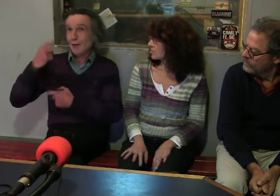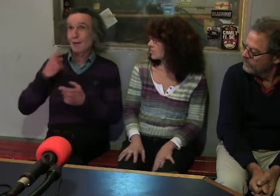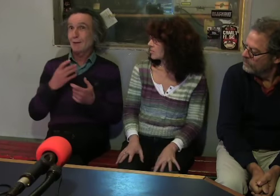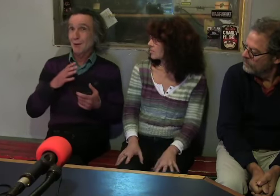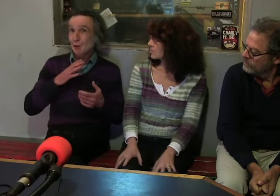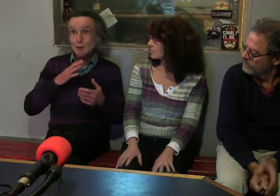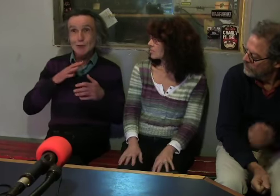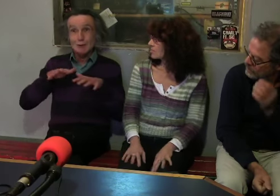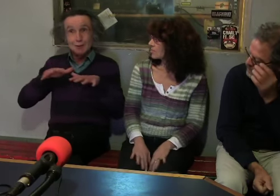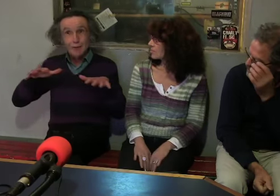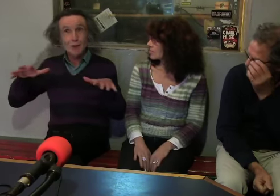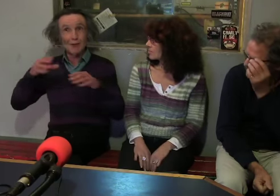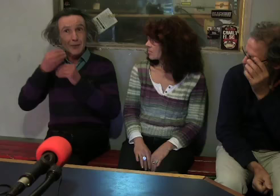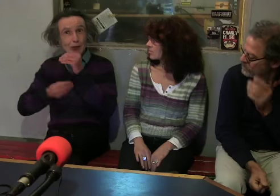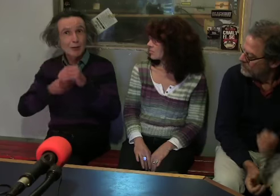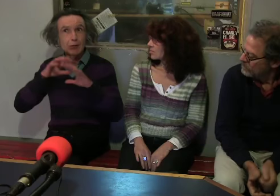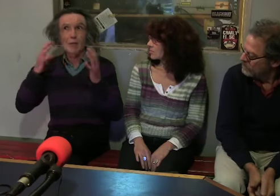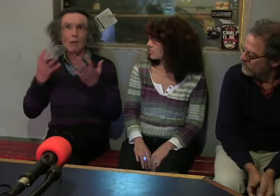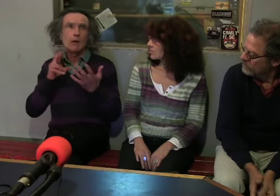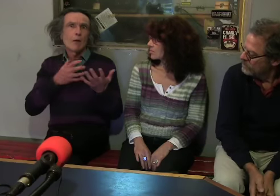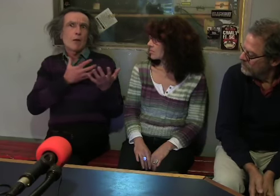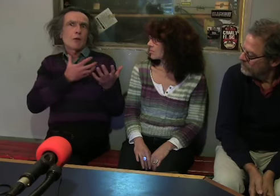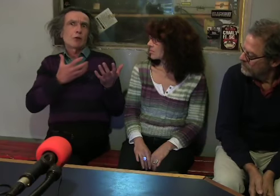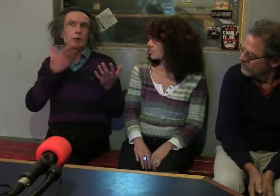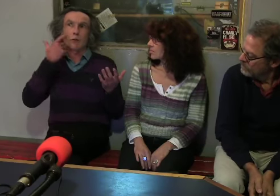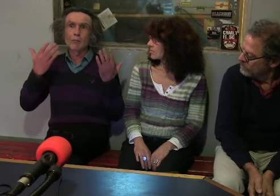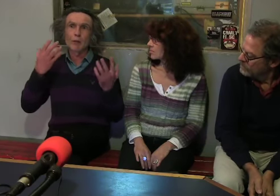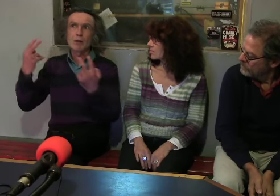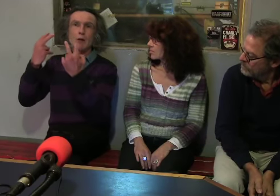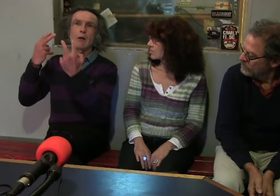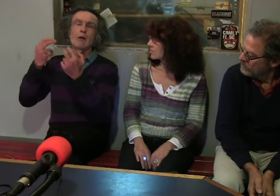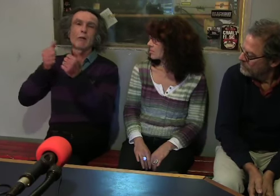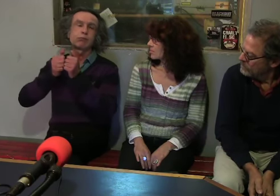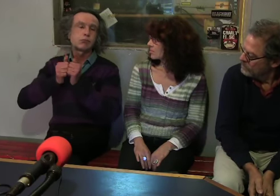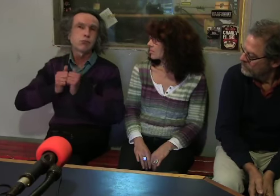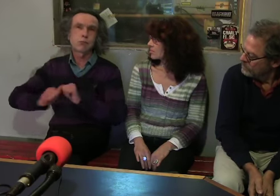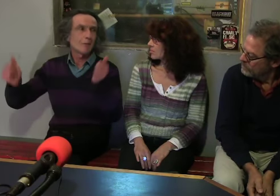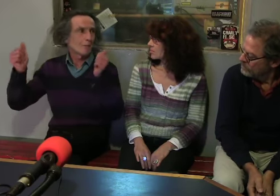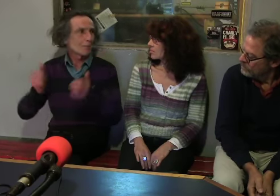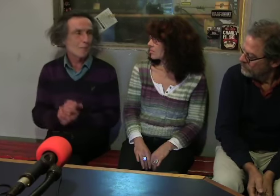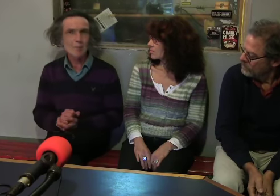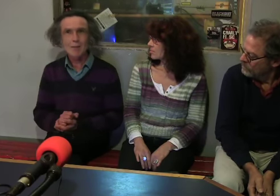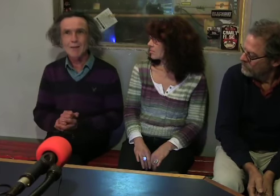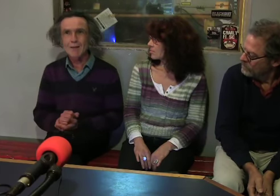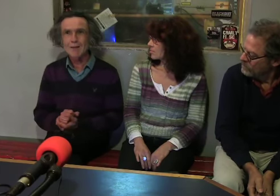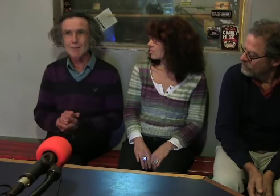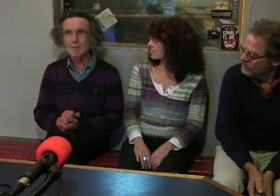notre communauté, qui a une histoire, qui a un réseau mondial extrêmement riche, et nous on se vit d'une manière